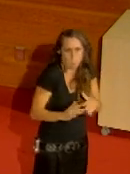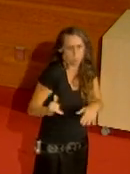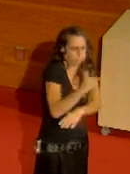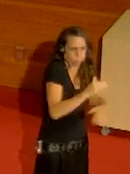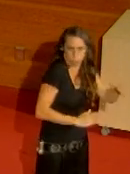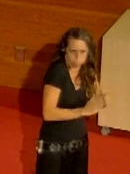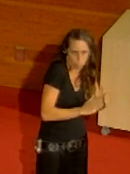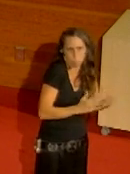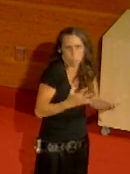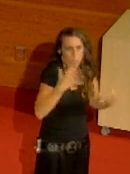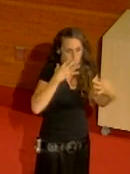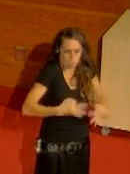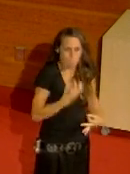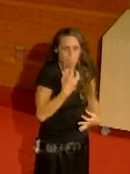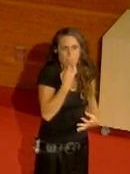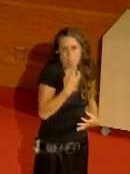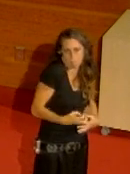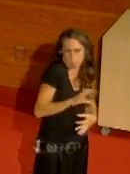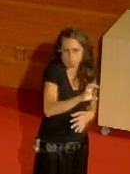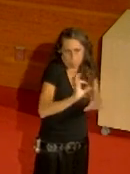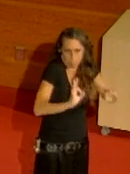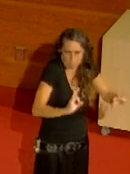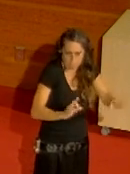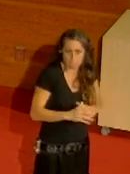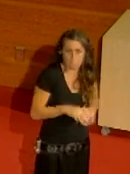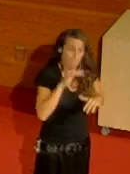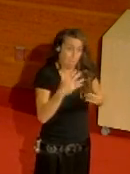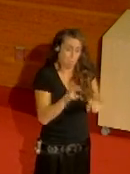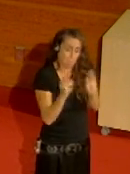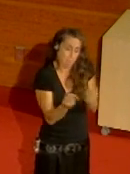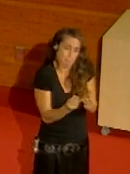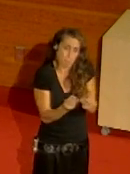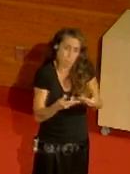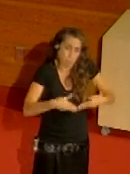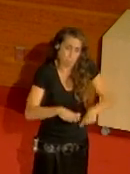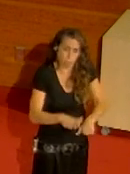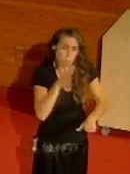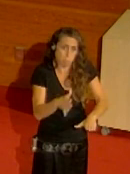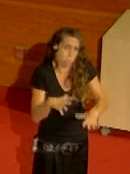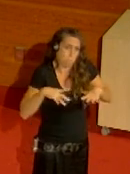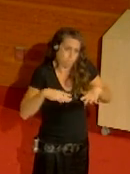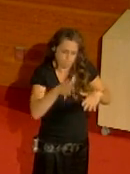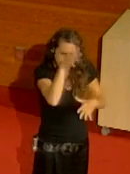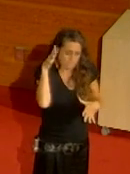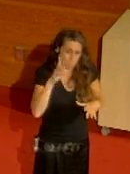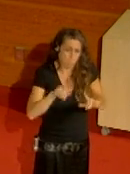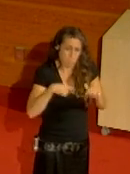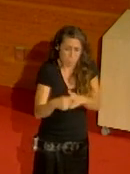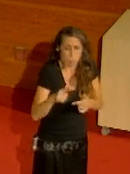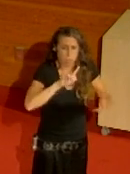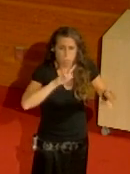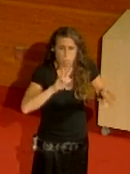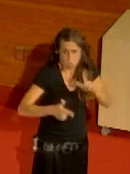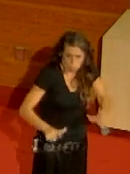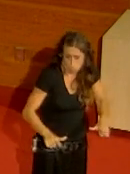en los últimos meses ahora como el parlamento está en receso de verano está un poco más calmado pero seguramente en otoño volvamos a